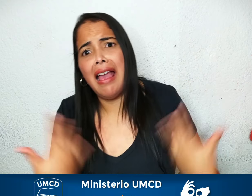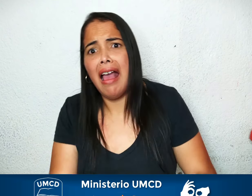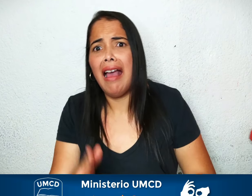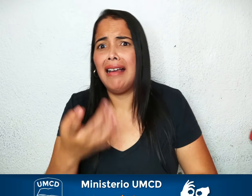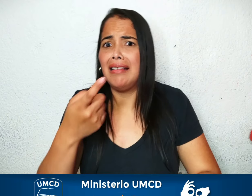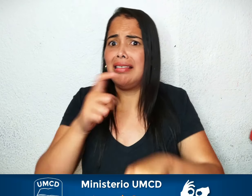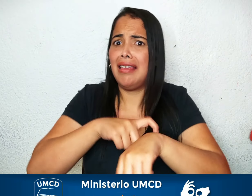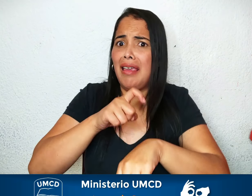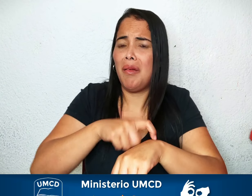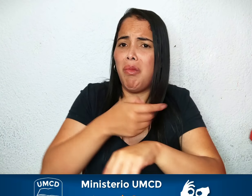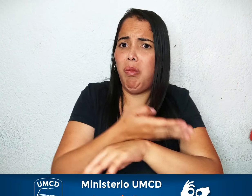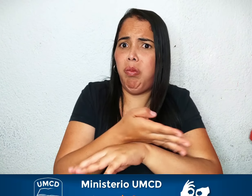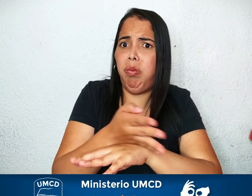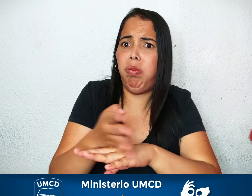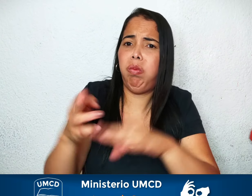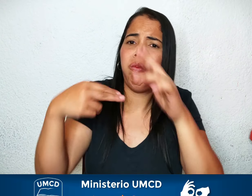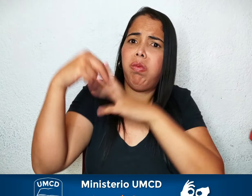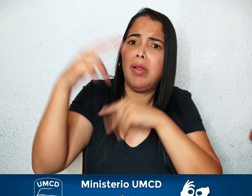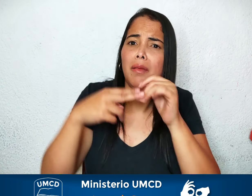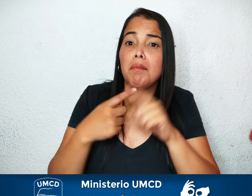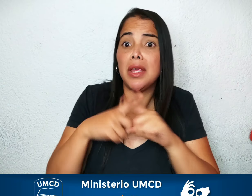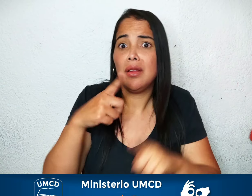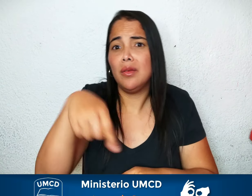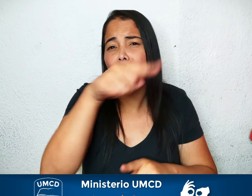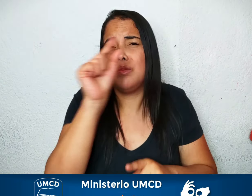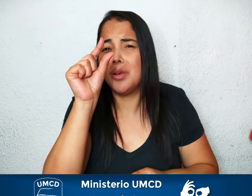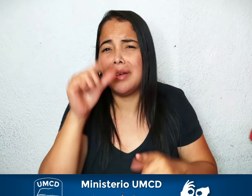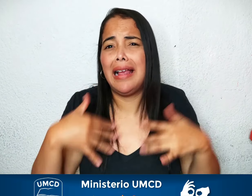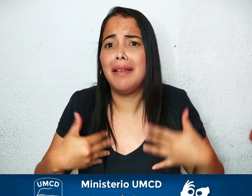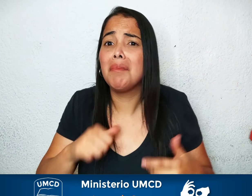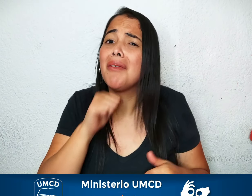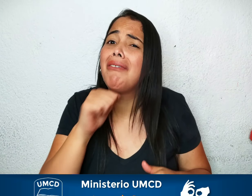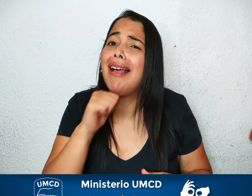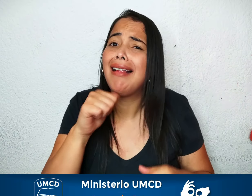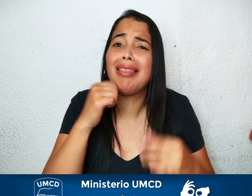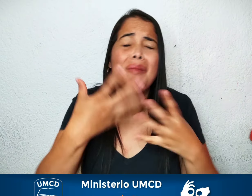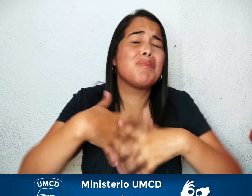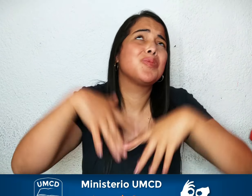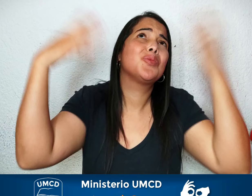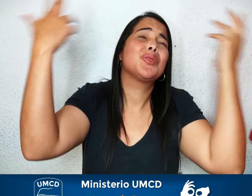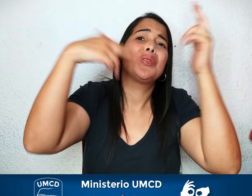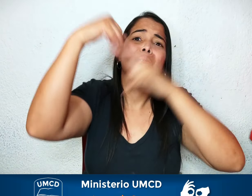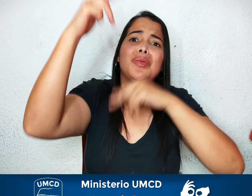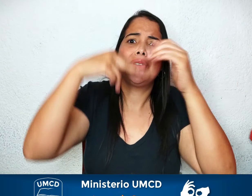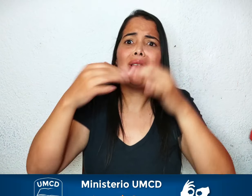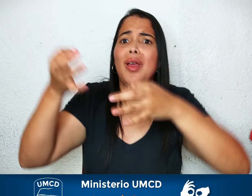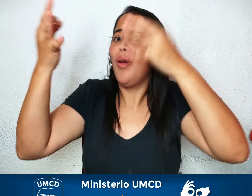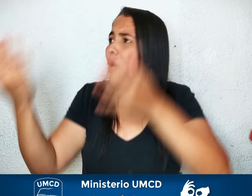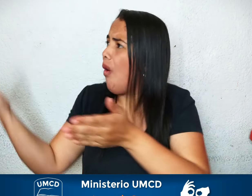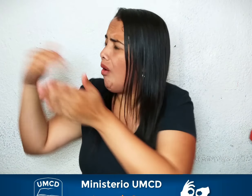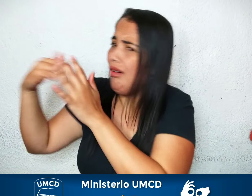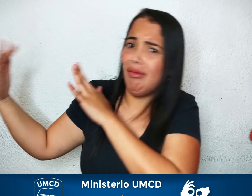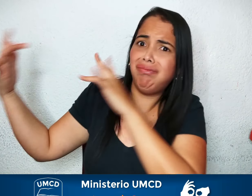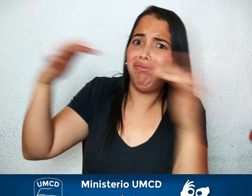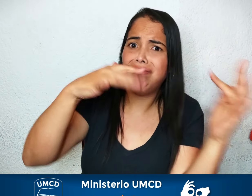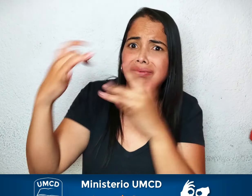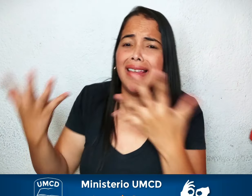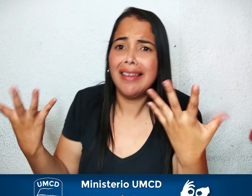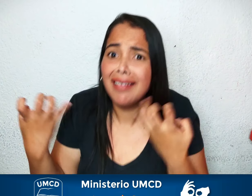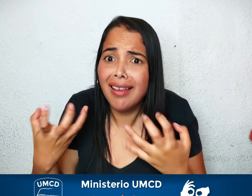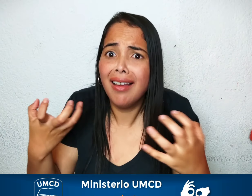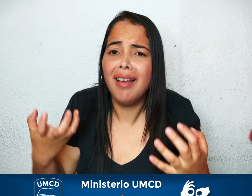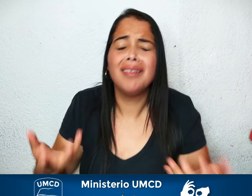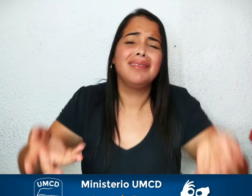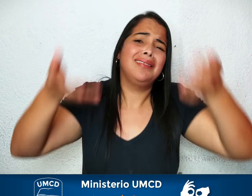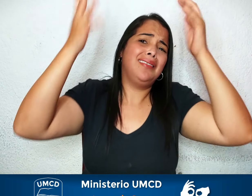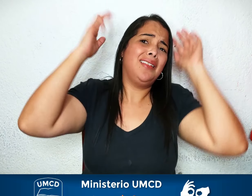que ya llevaban un buen tramo, pero aún así todavía les faltaba mucho. Y encima más venían sus enemigos y